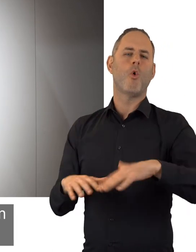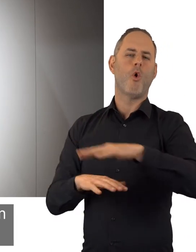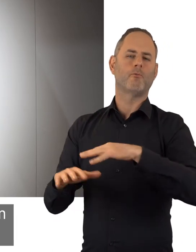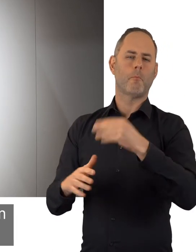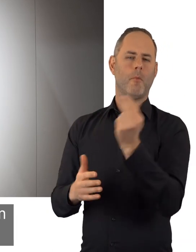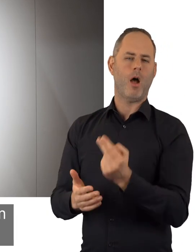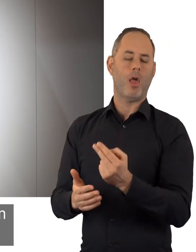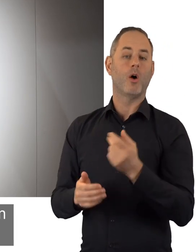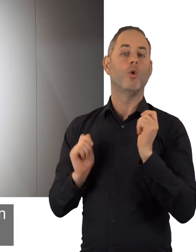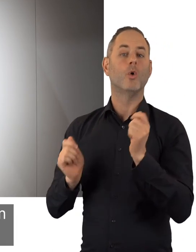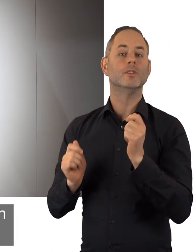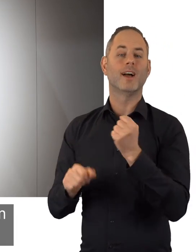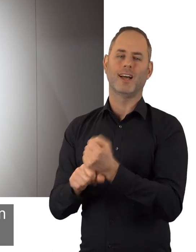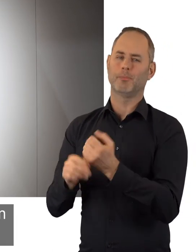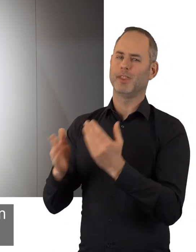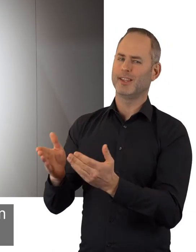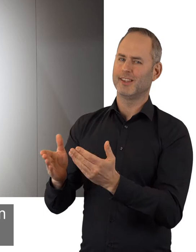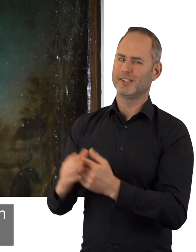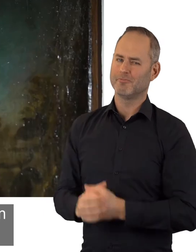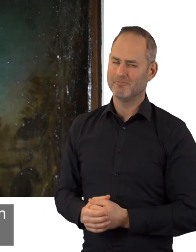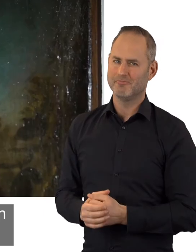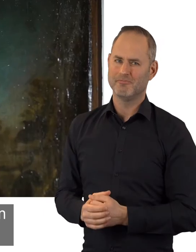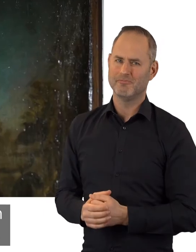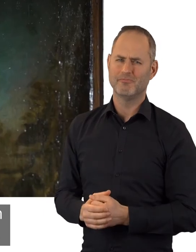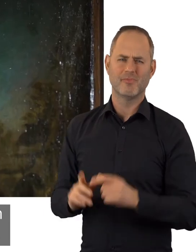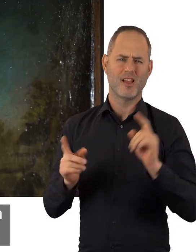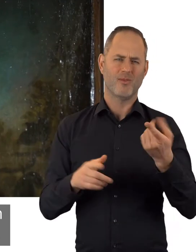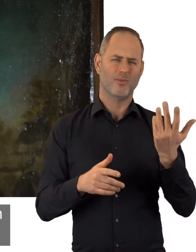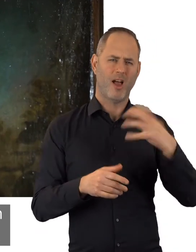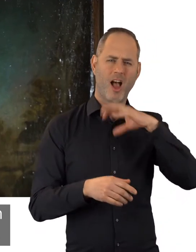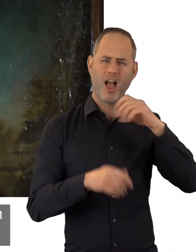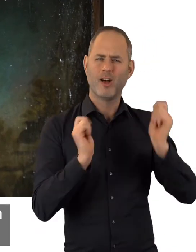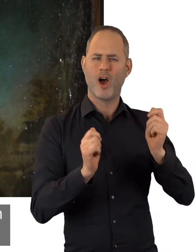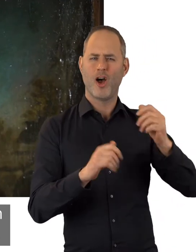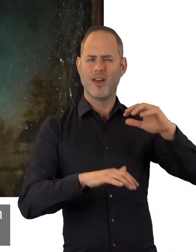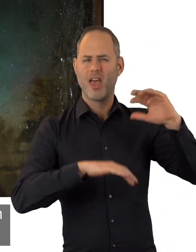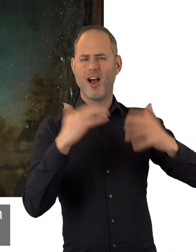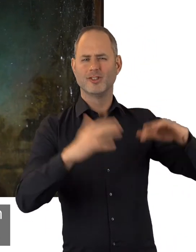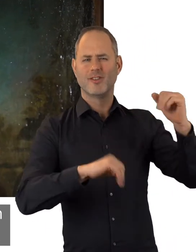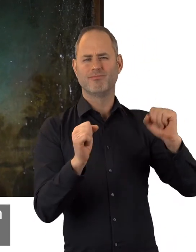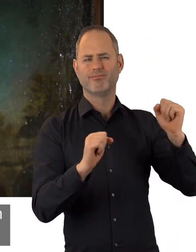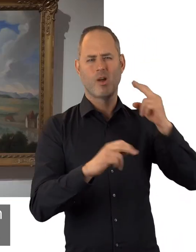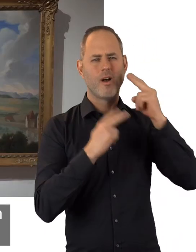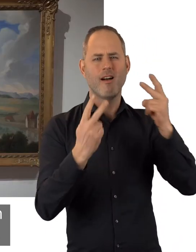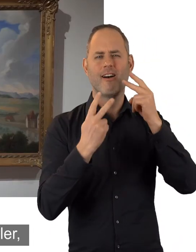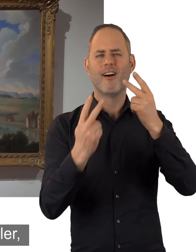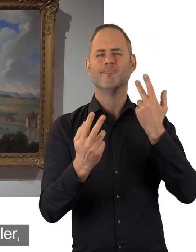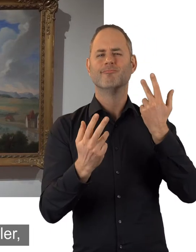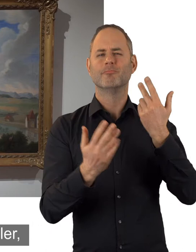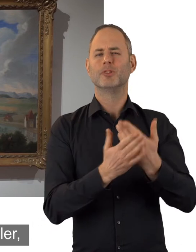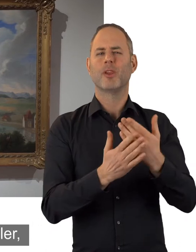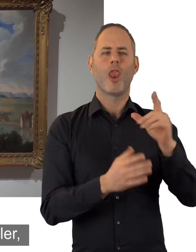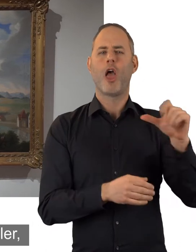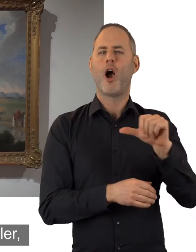bekannten Hofmalern des Klosters Kempten. Zu sehen sind aber auch die Allgäuer Landschaft beispielsweise